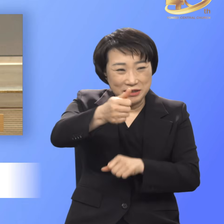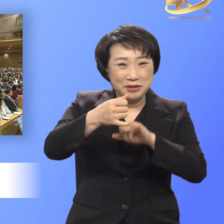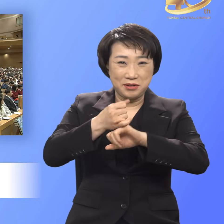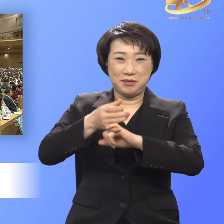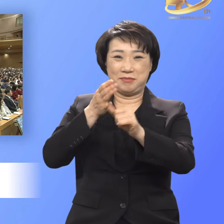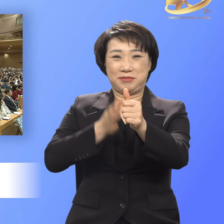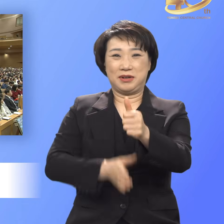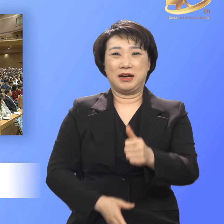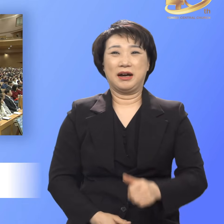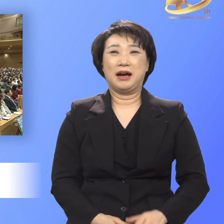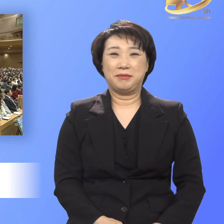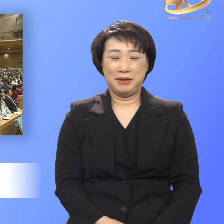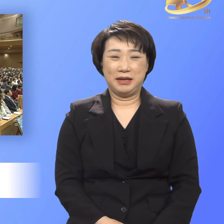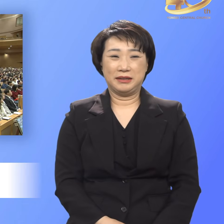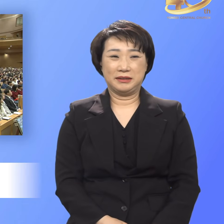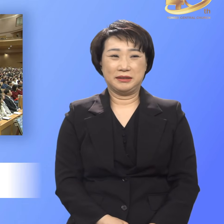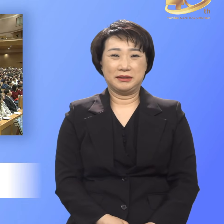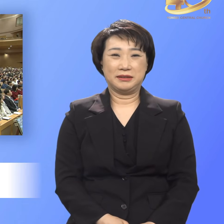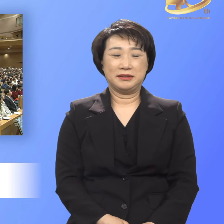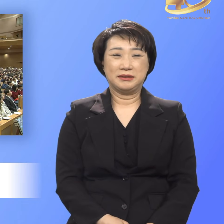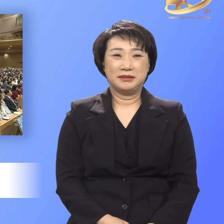되지.